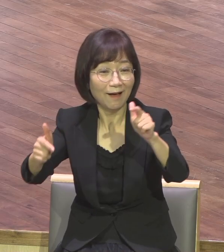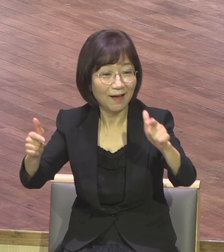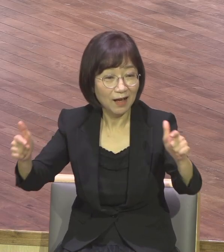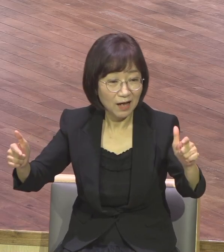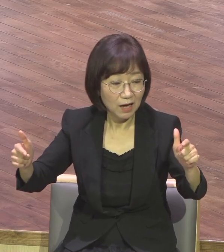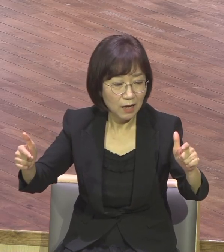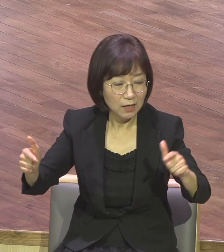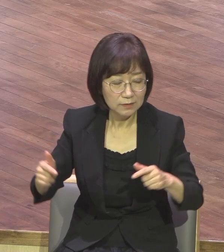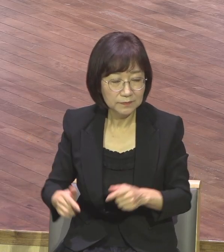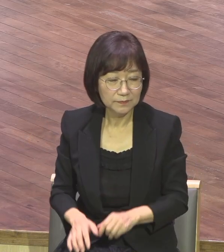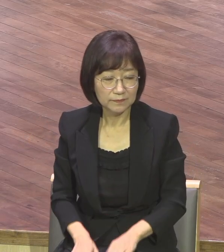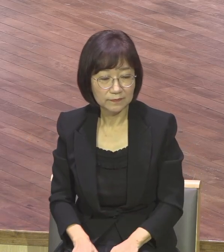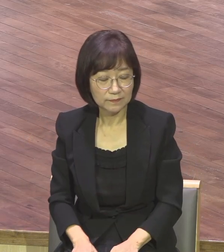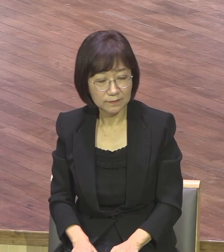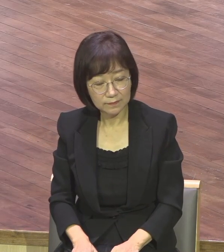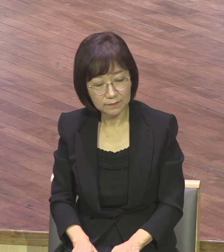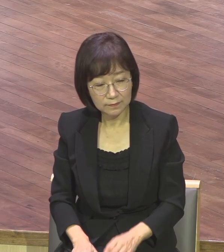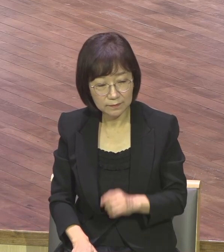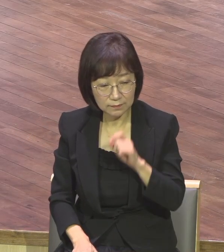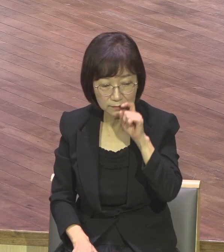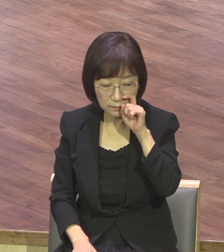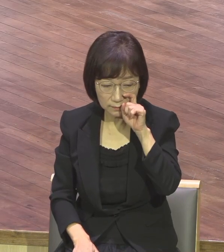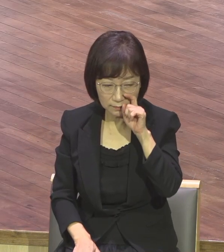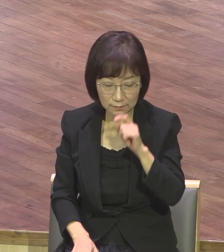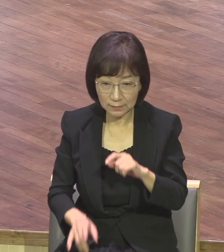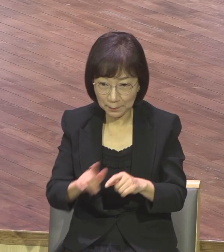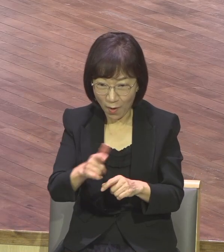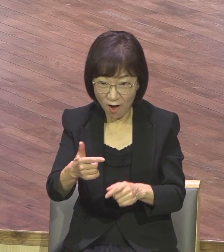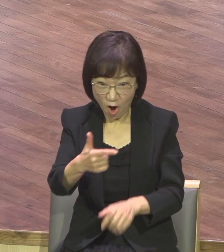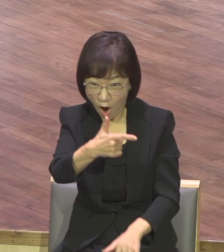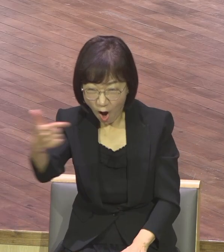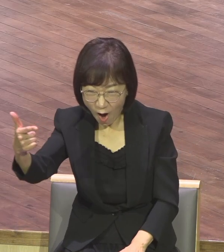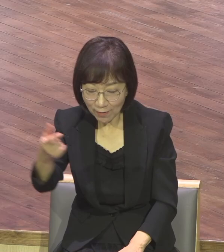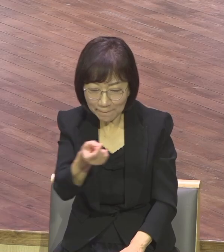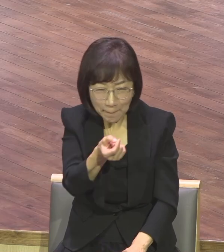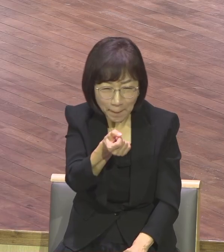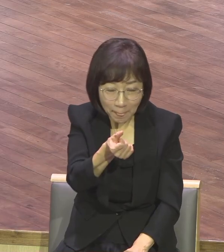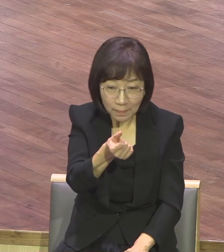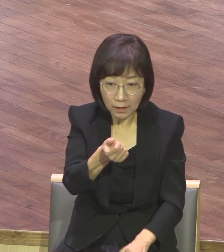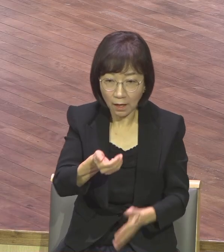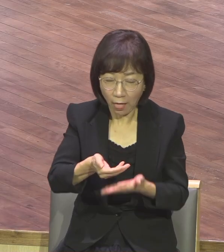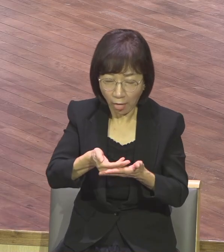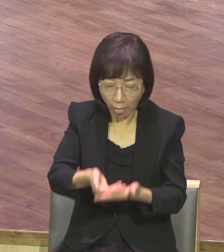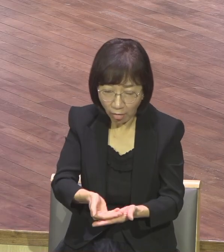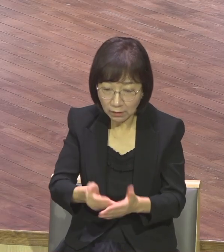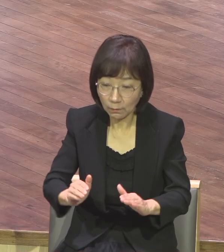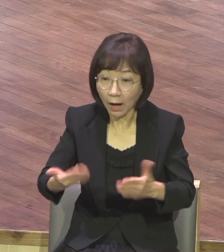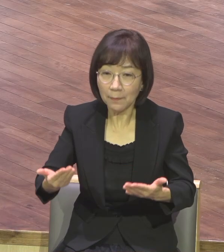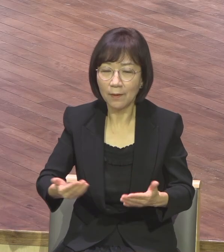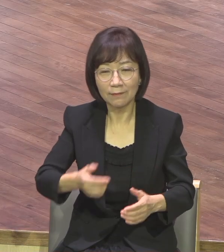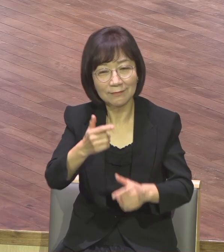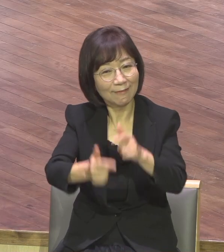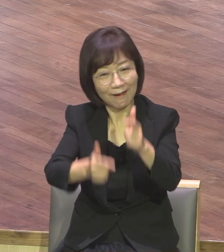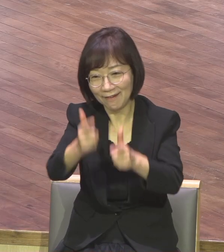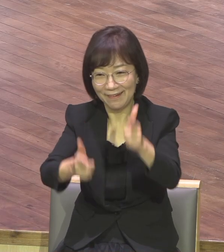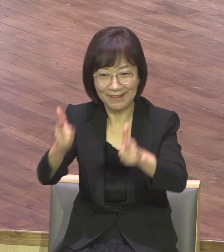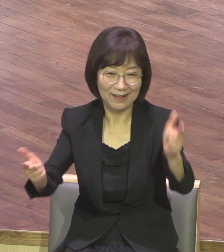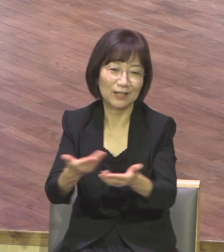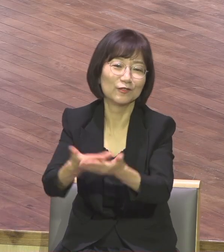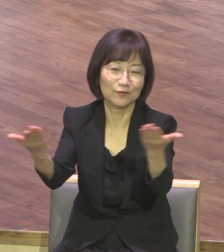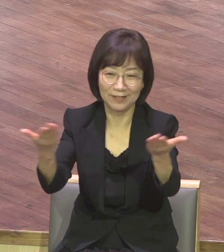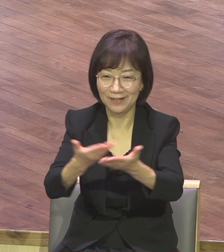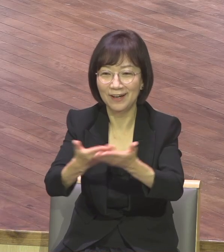말은 메트론이라는데 크기, 무게, 이 적합함 그런 뜻이에요. 그래서